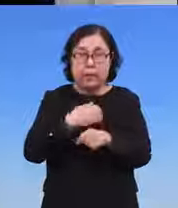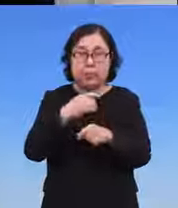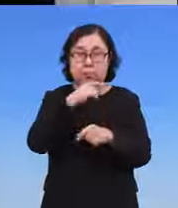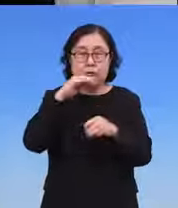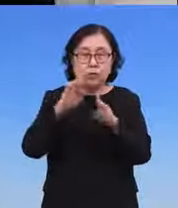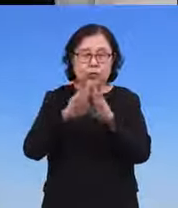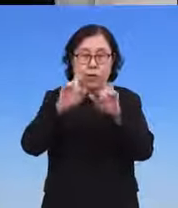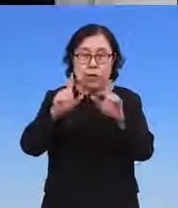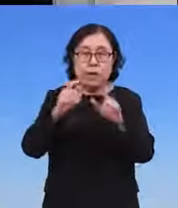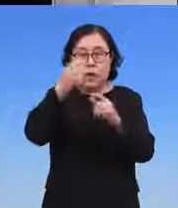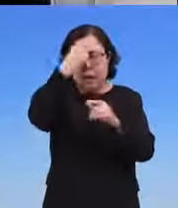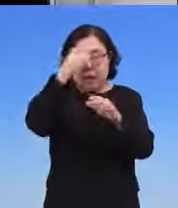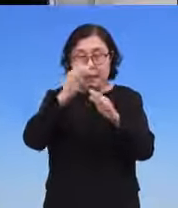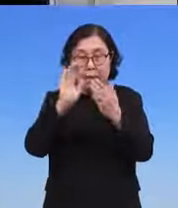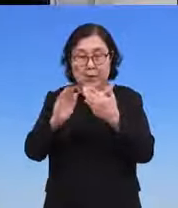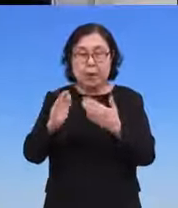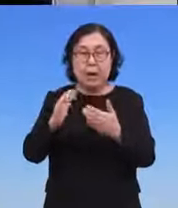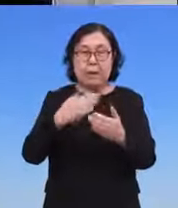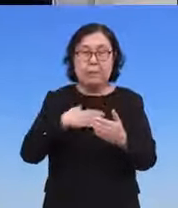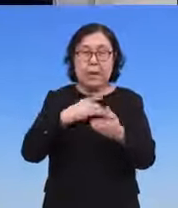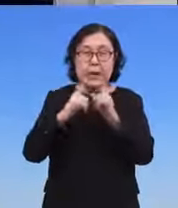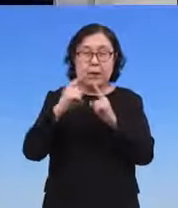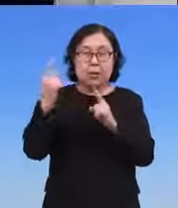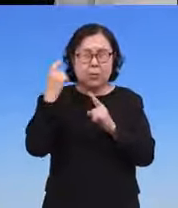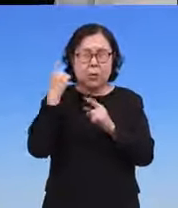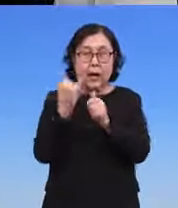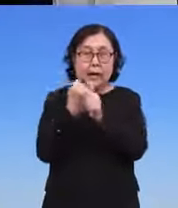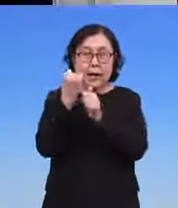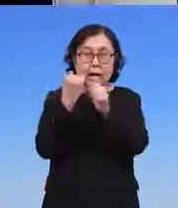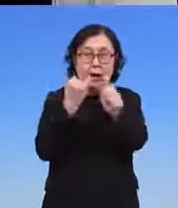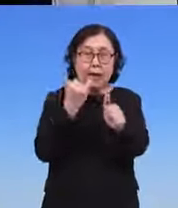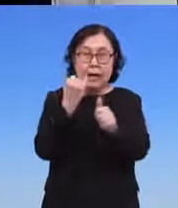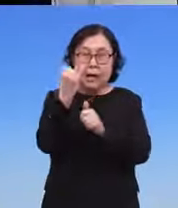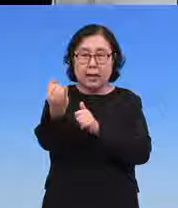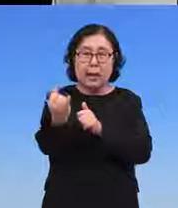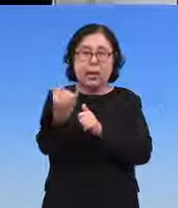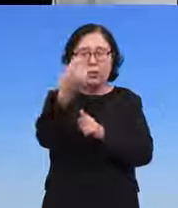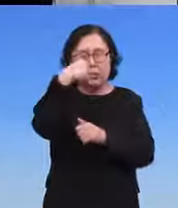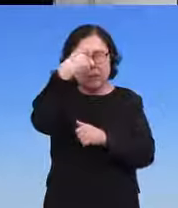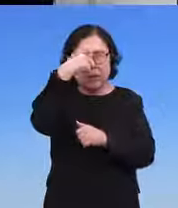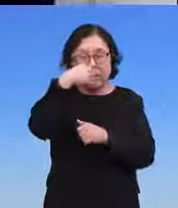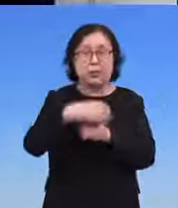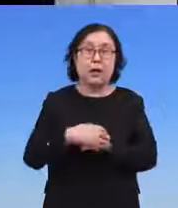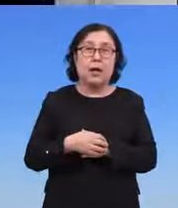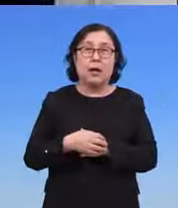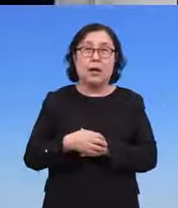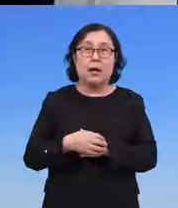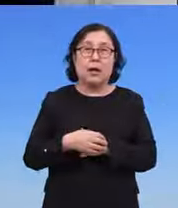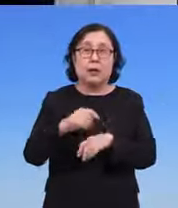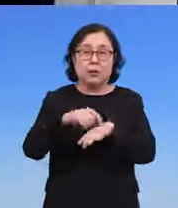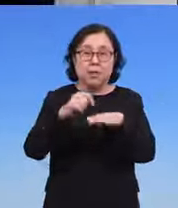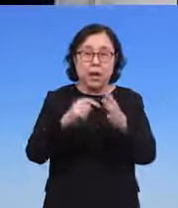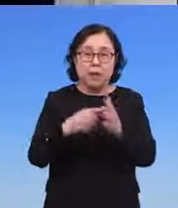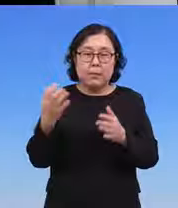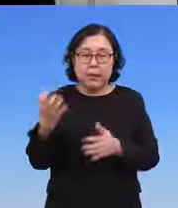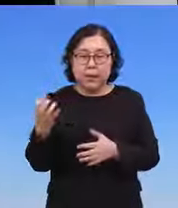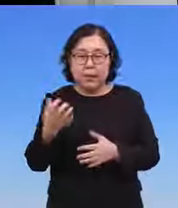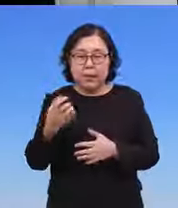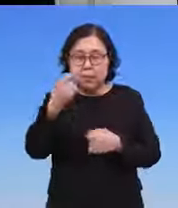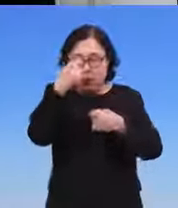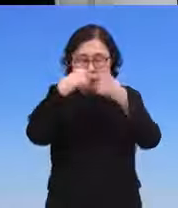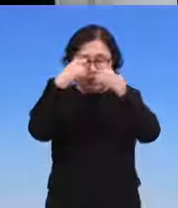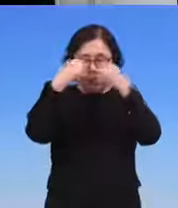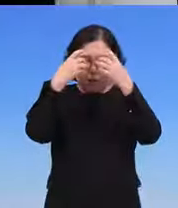아내는 눈물을 흘리더군요. 저 또한 찡했습니다. 오늘 아침 가정 예배 때에는 가슴이 아리다고 하며